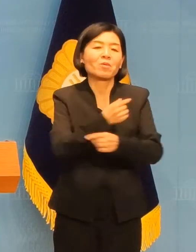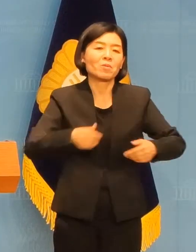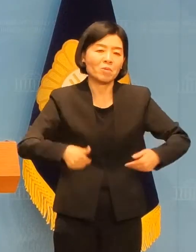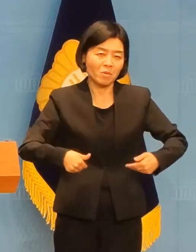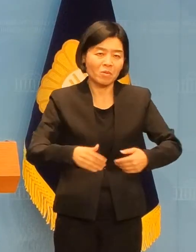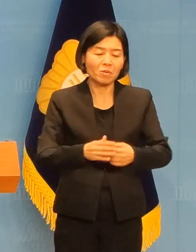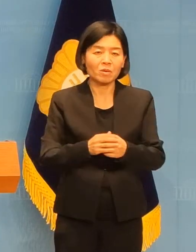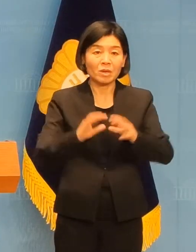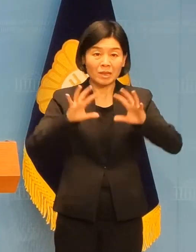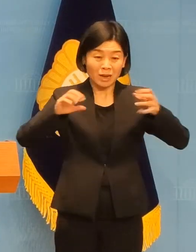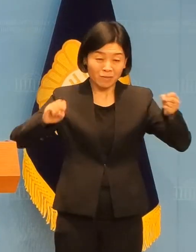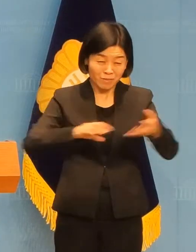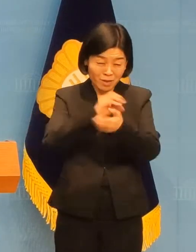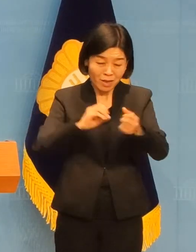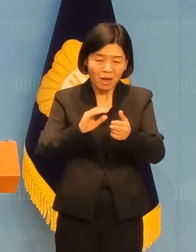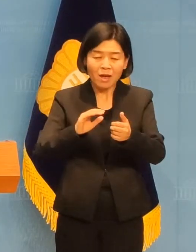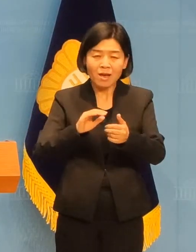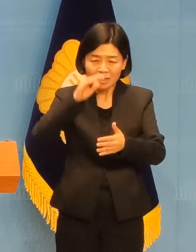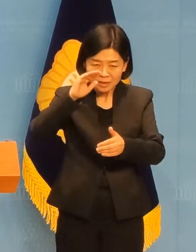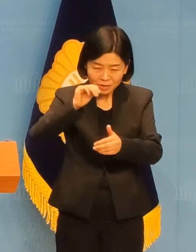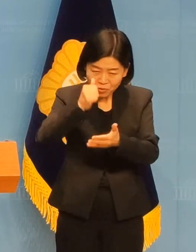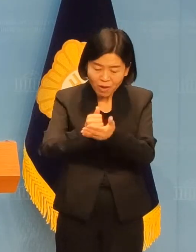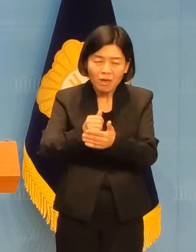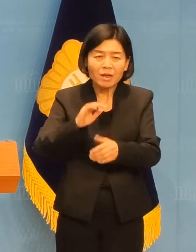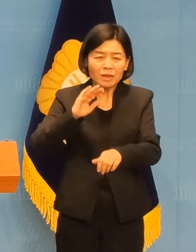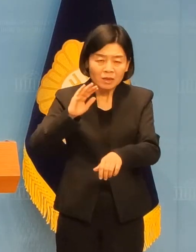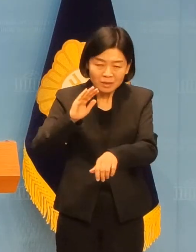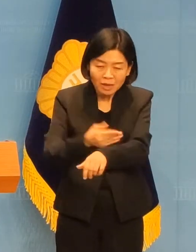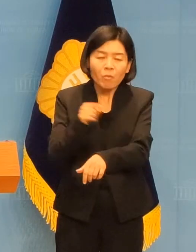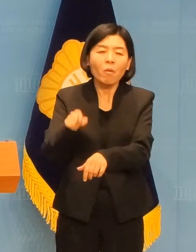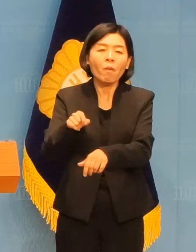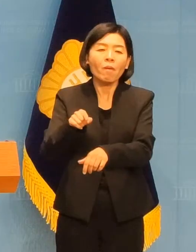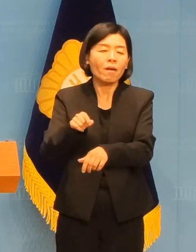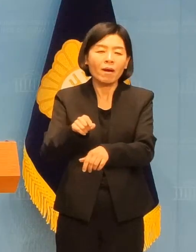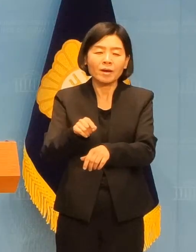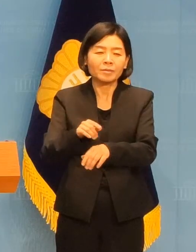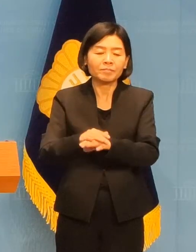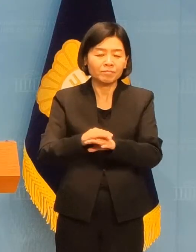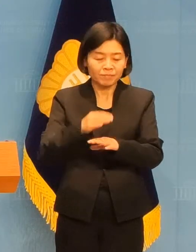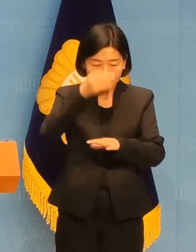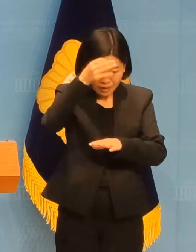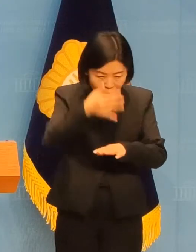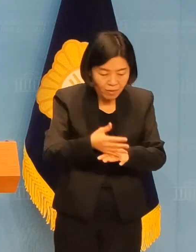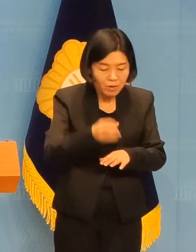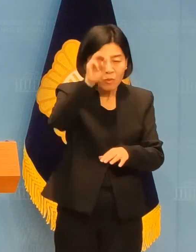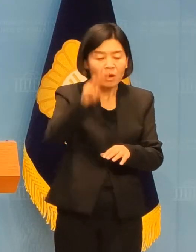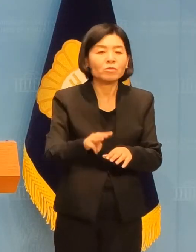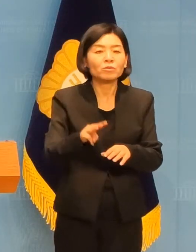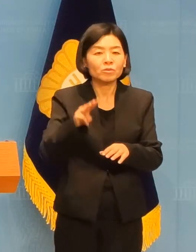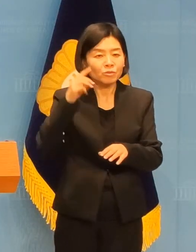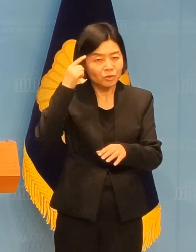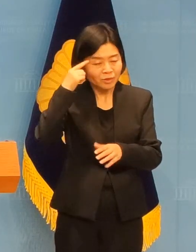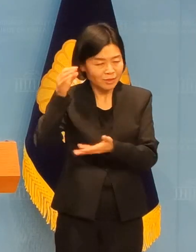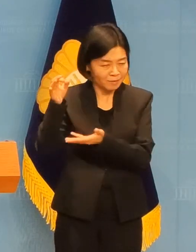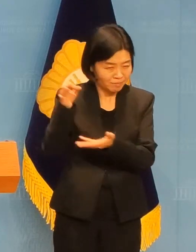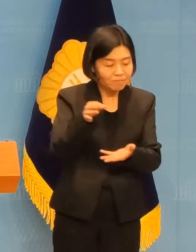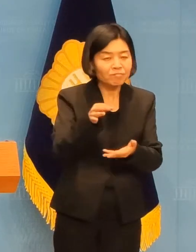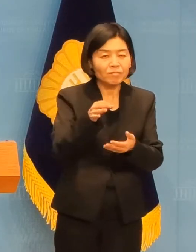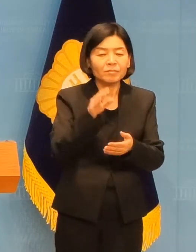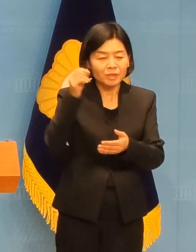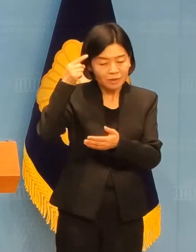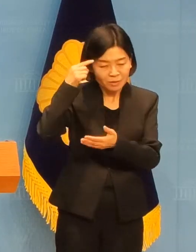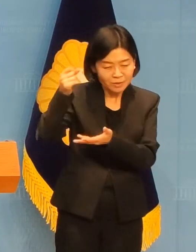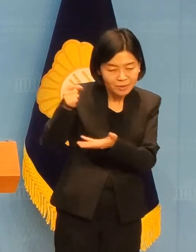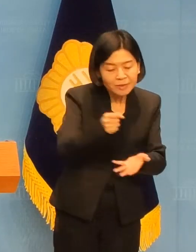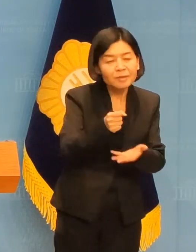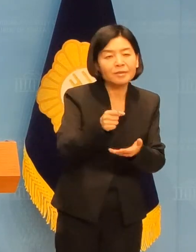중단하고 과거 행적에 대해 구체적으로 사과하며 5.18 정신을 실천하는